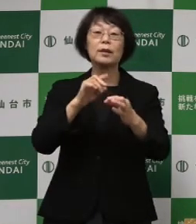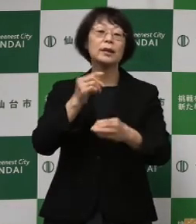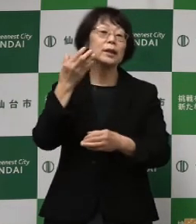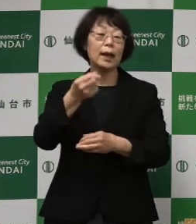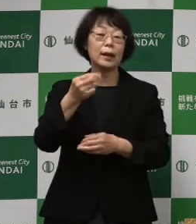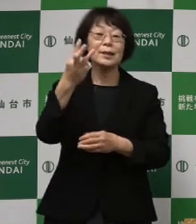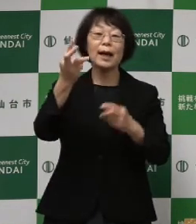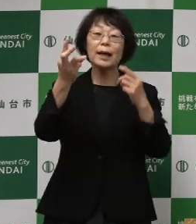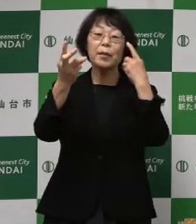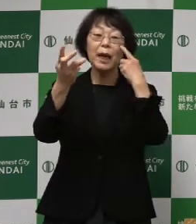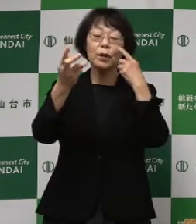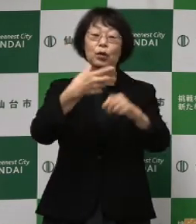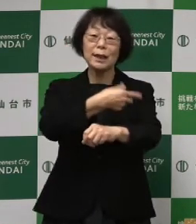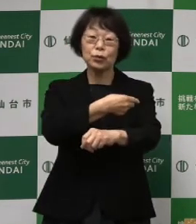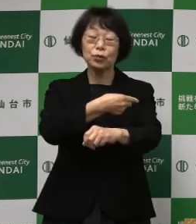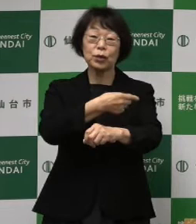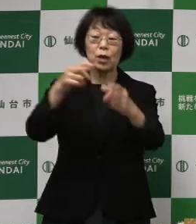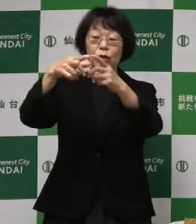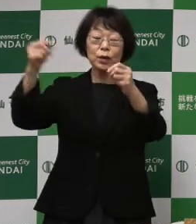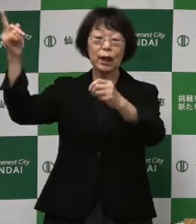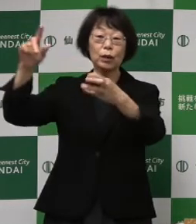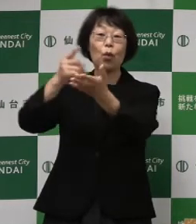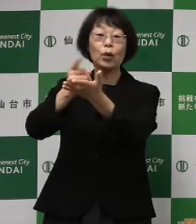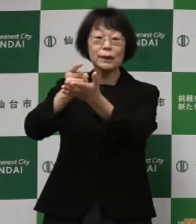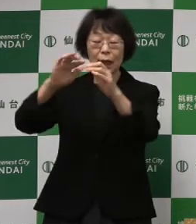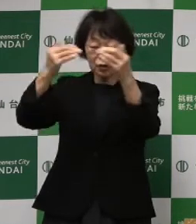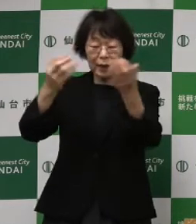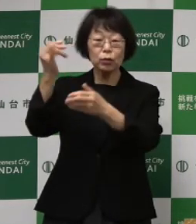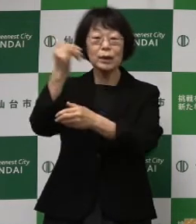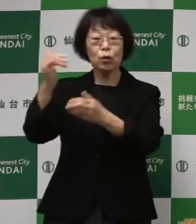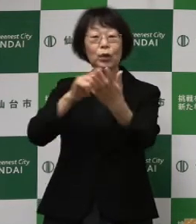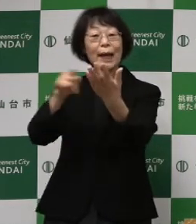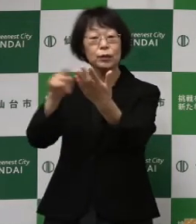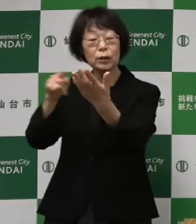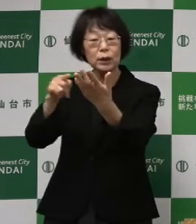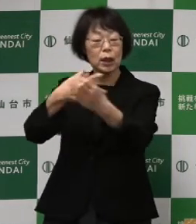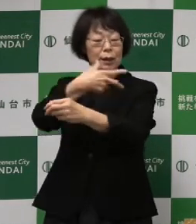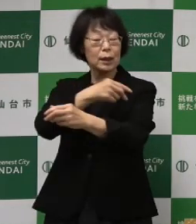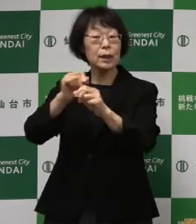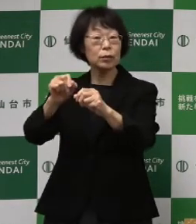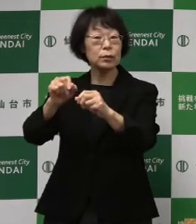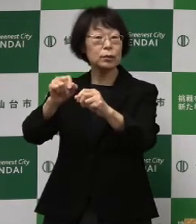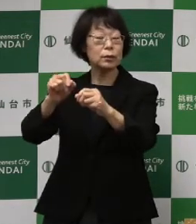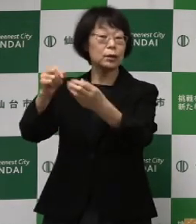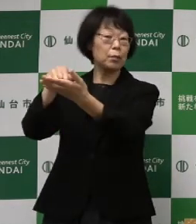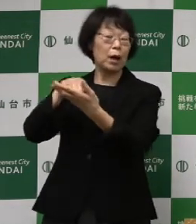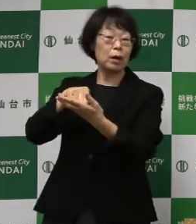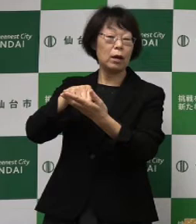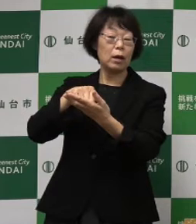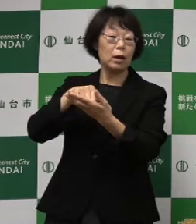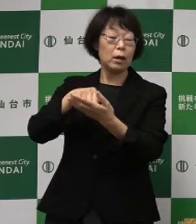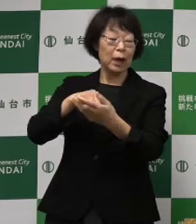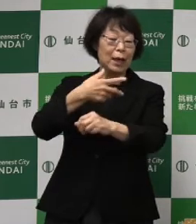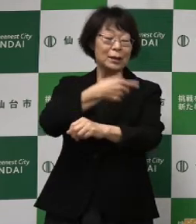目の接種なんですけれども、あの国からの方針で全ての人を対象にということになりましたけれども、あのワクチンの接種方法については